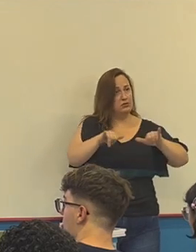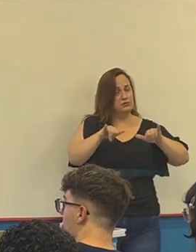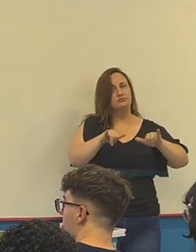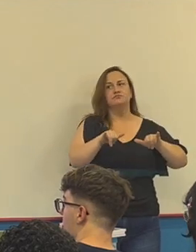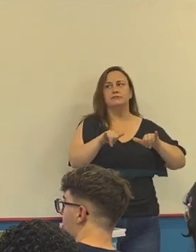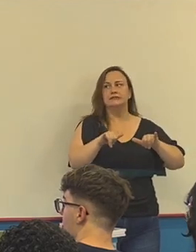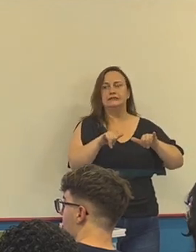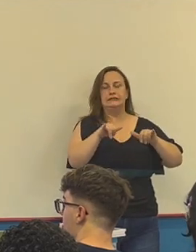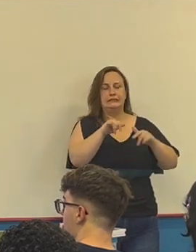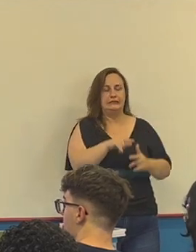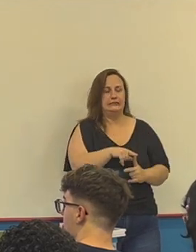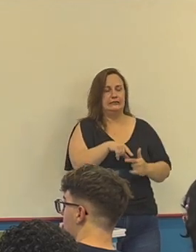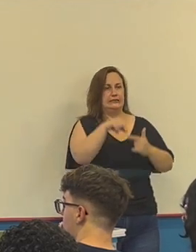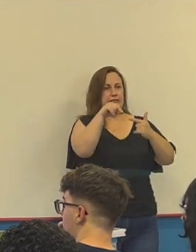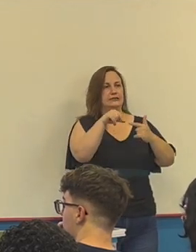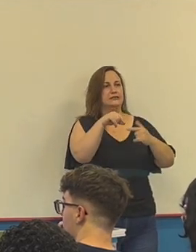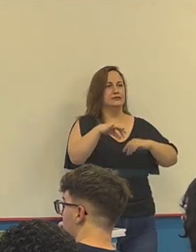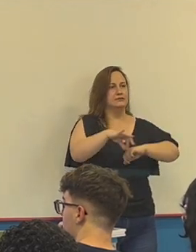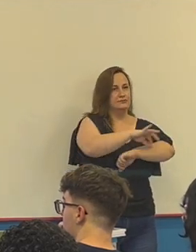arquitetura,